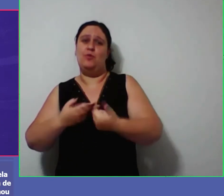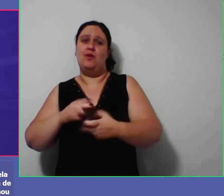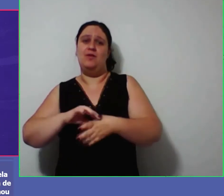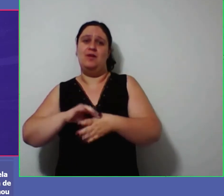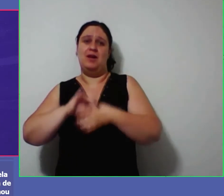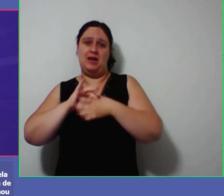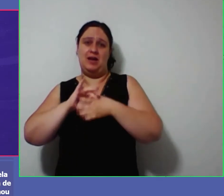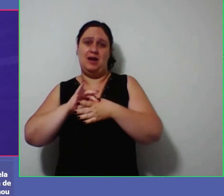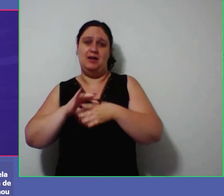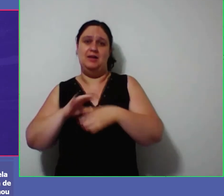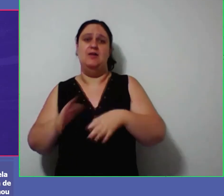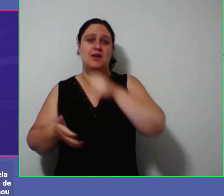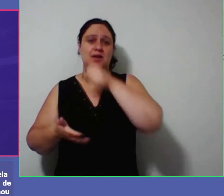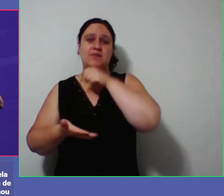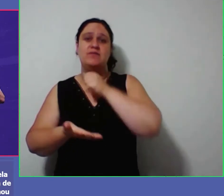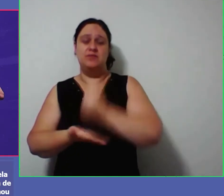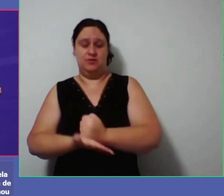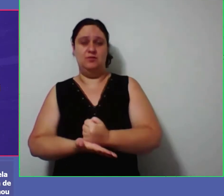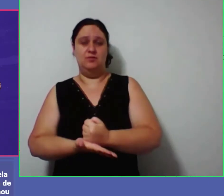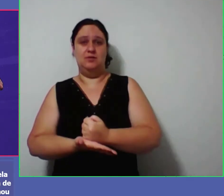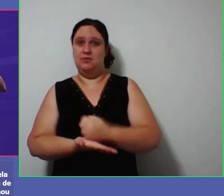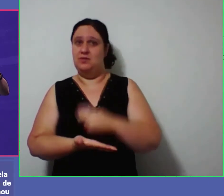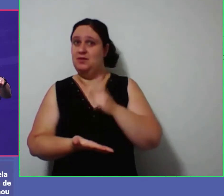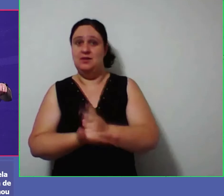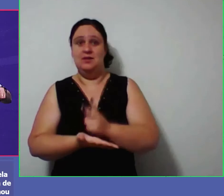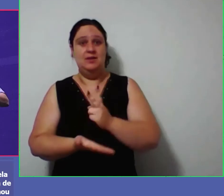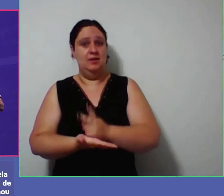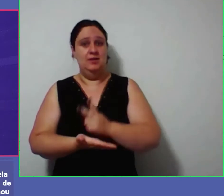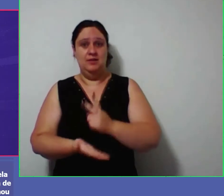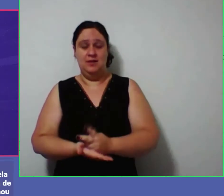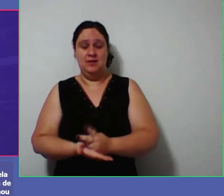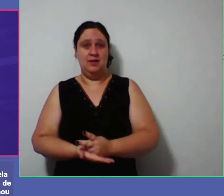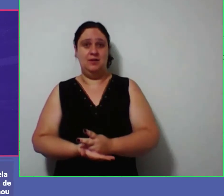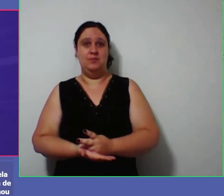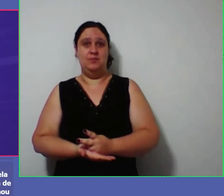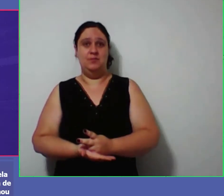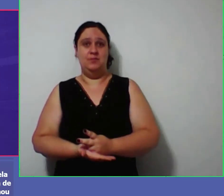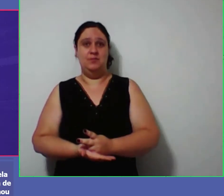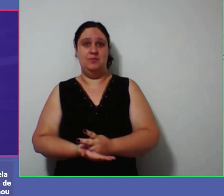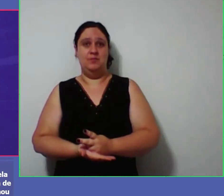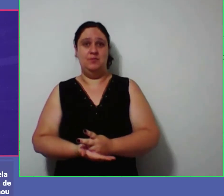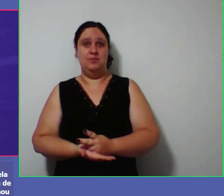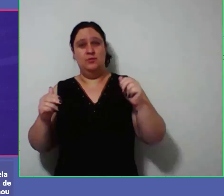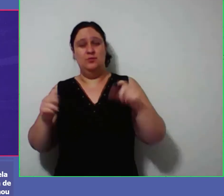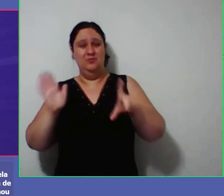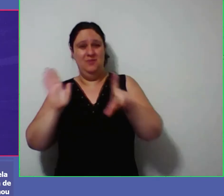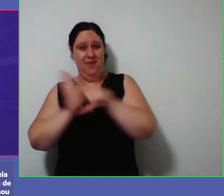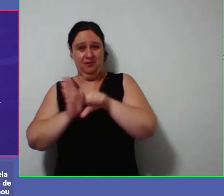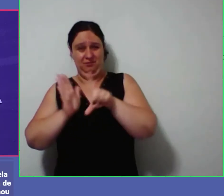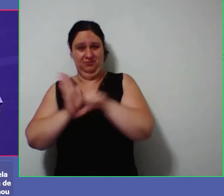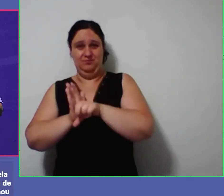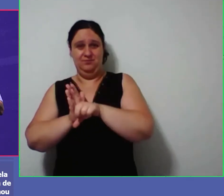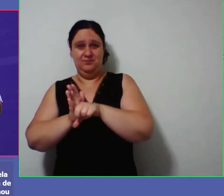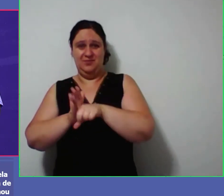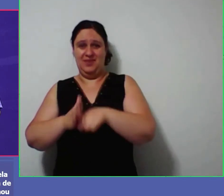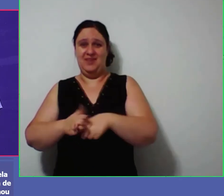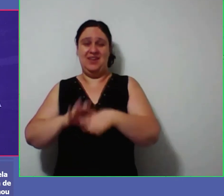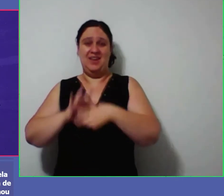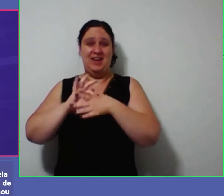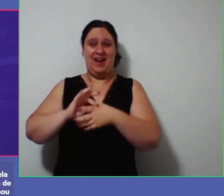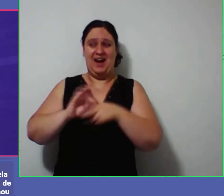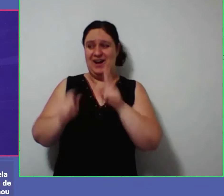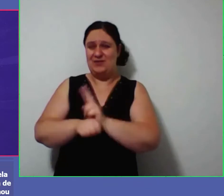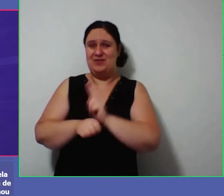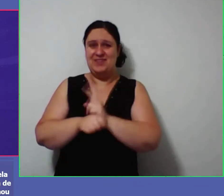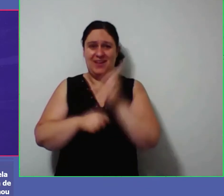todo gira em torno dessa dificuldade que a lei tem para lidar com a carne. Porque para lidar com a carne, irmãos,